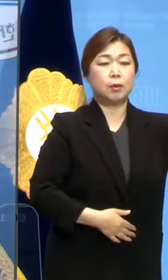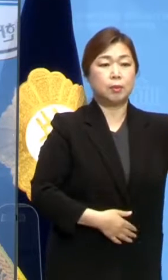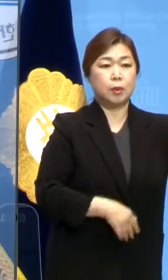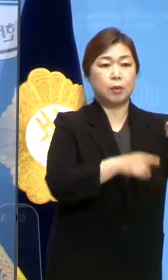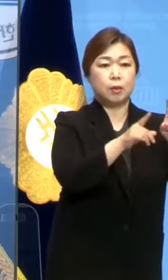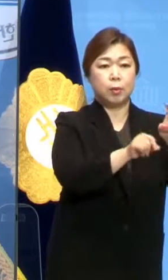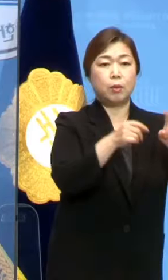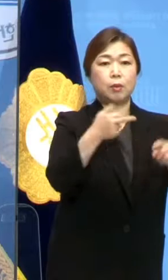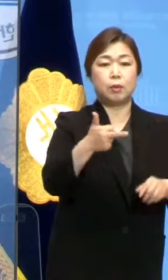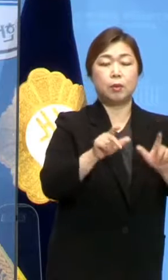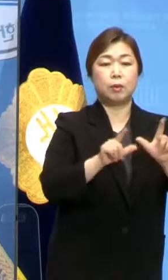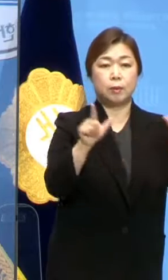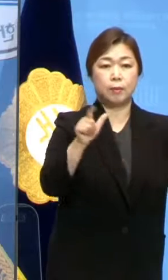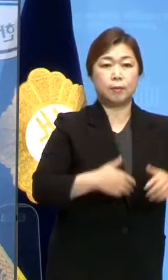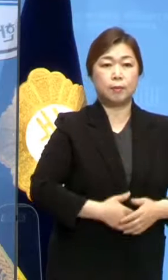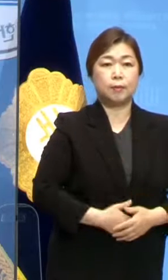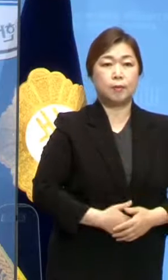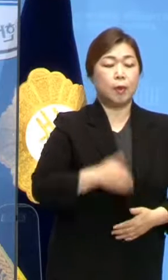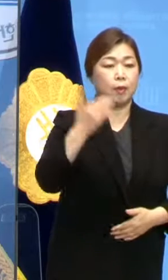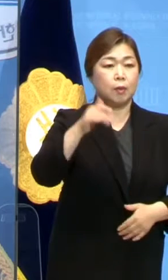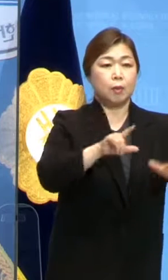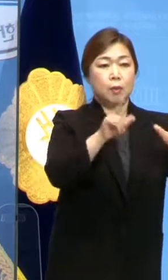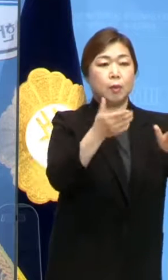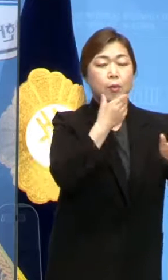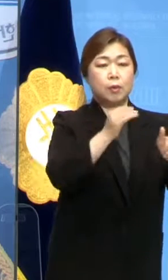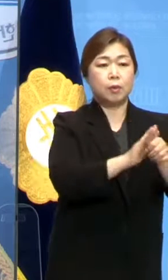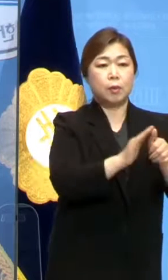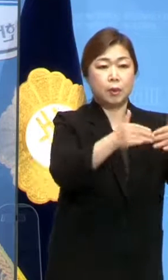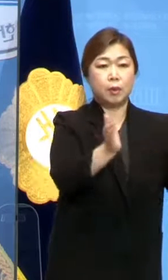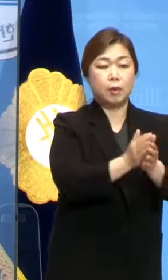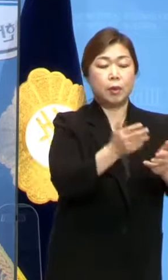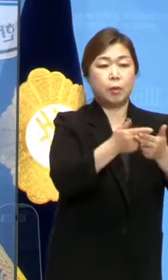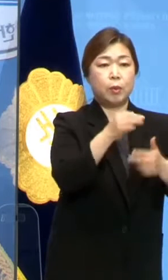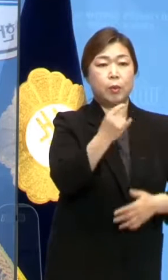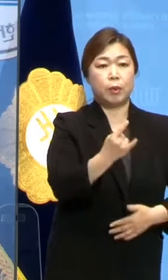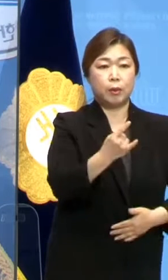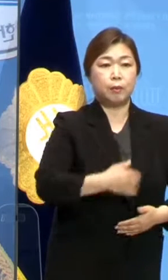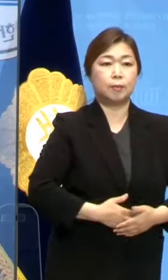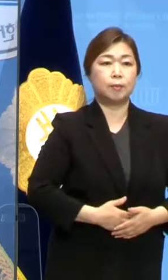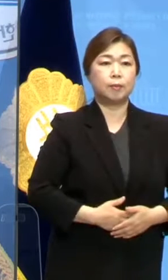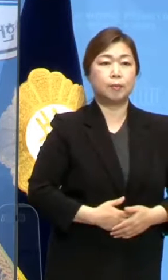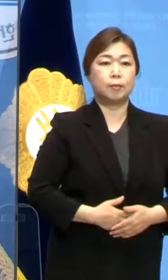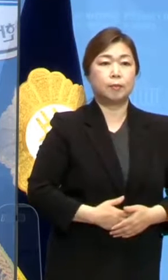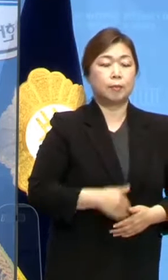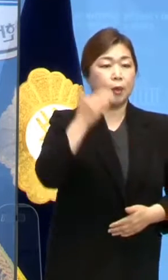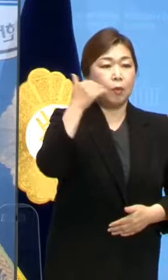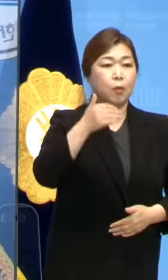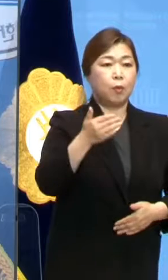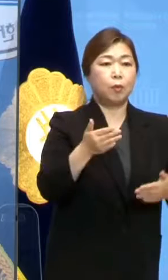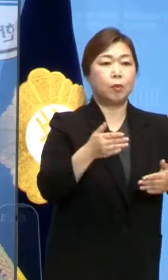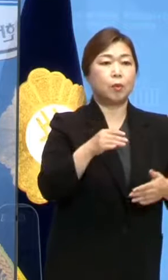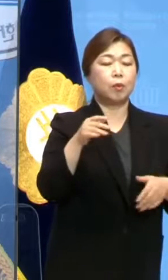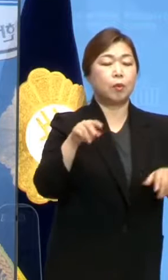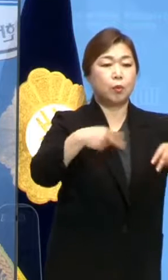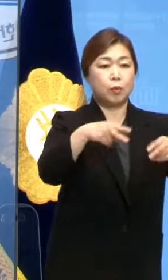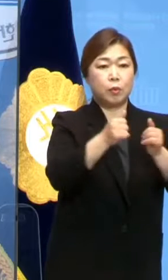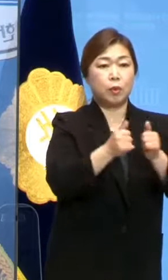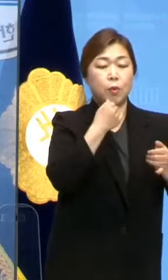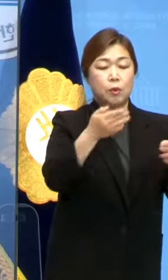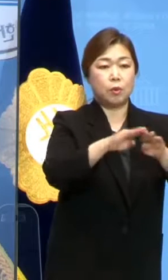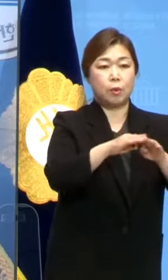11월 17일 한국 사회복지시설 단체 협의해 한국 노숙인 복지시설